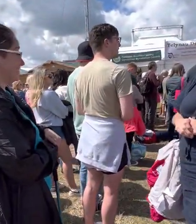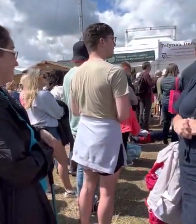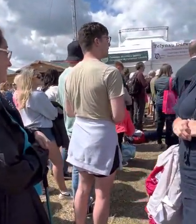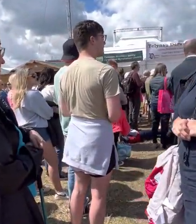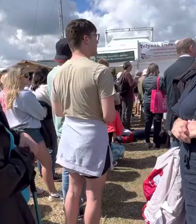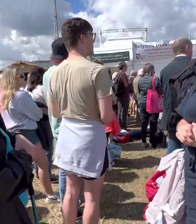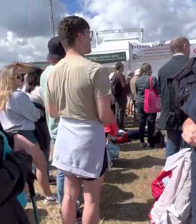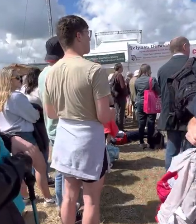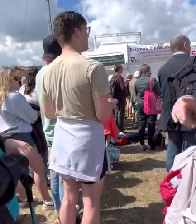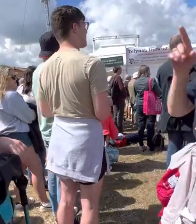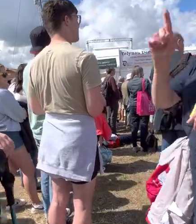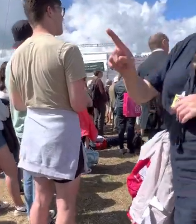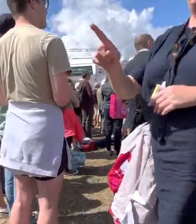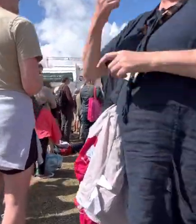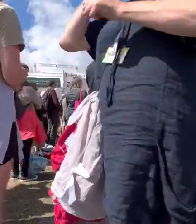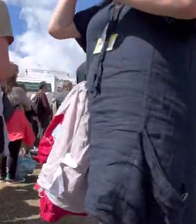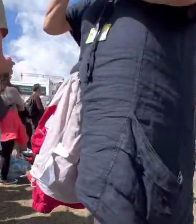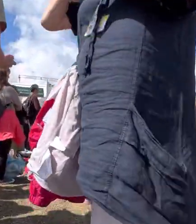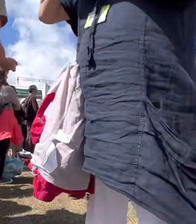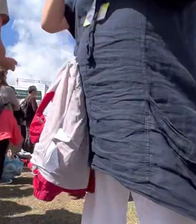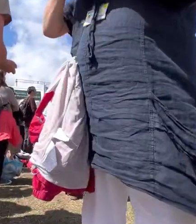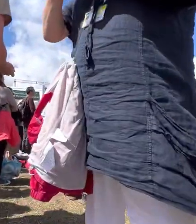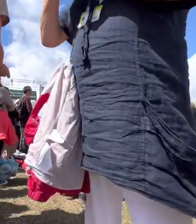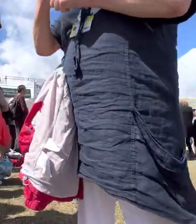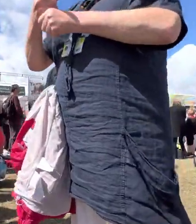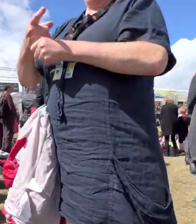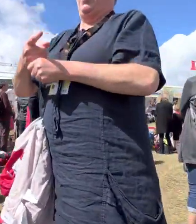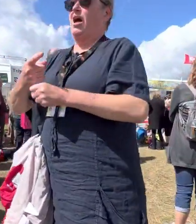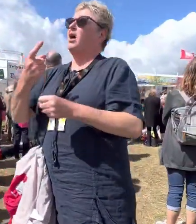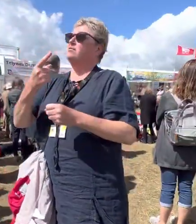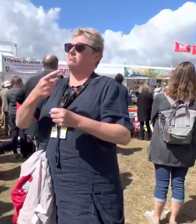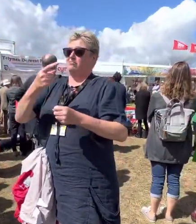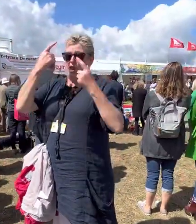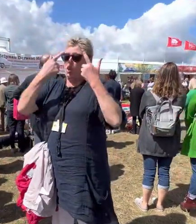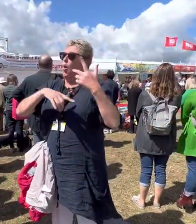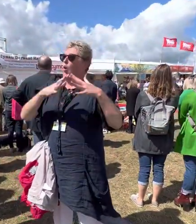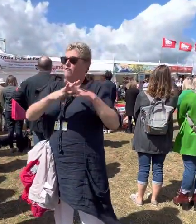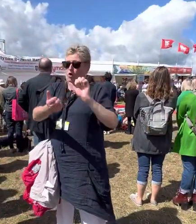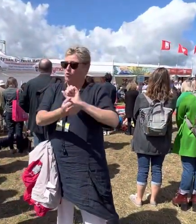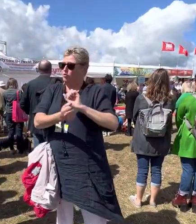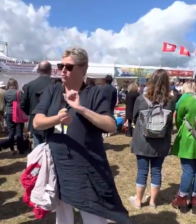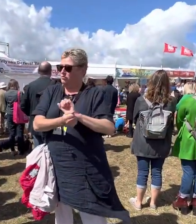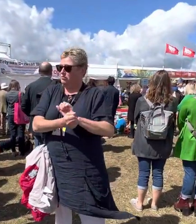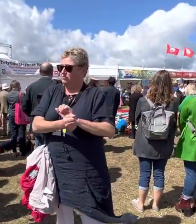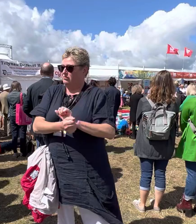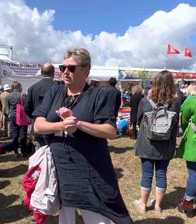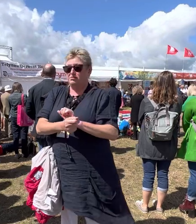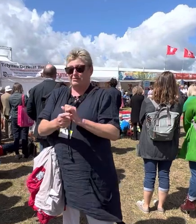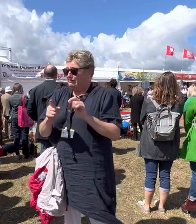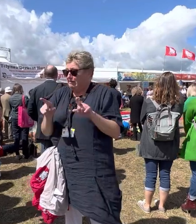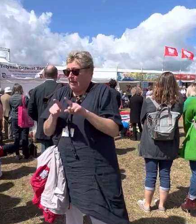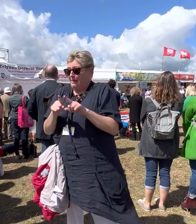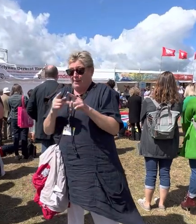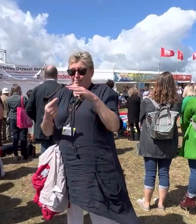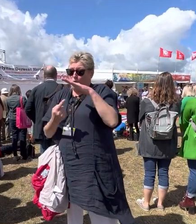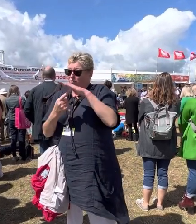Felly mae'r ymgyrch dros ddeddfeiddo yn ddim llai nag ymgyrch dros dyfodol holl gymunedau